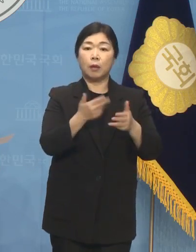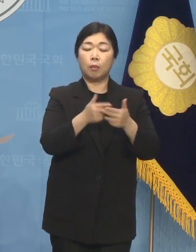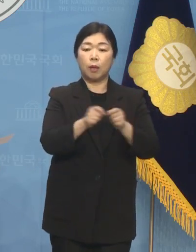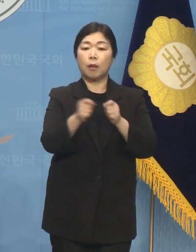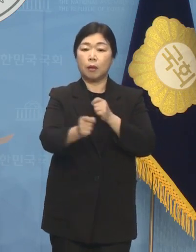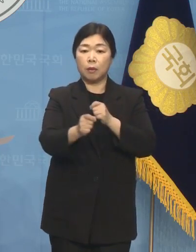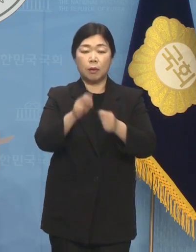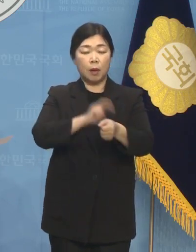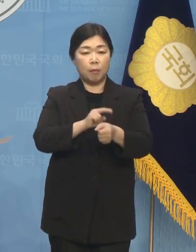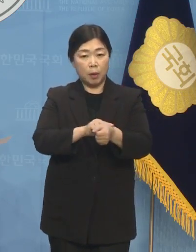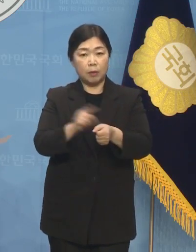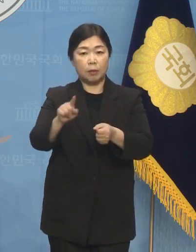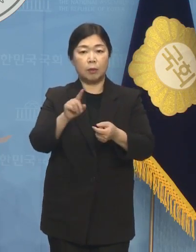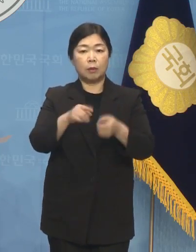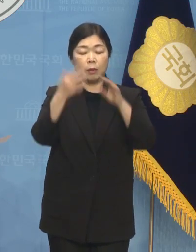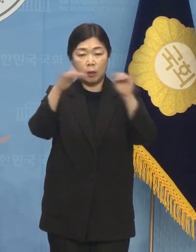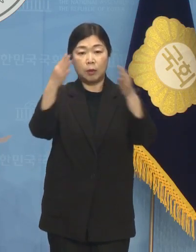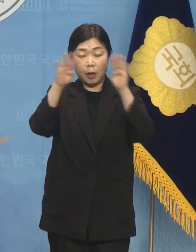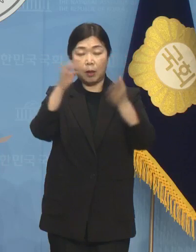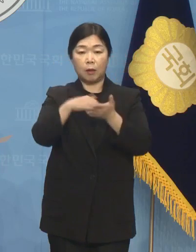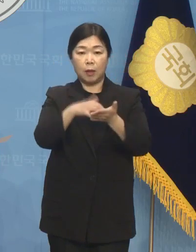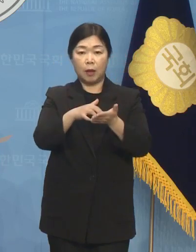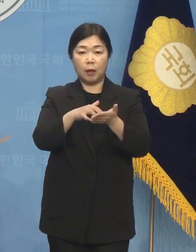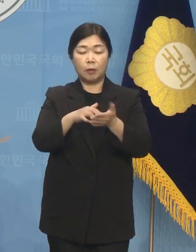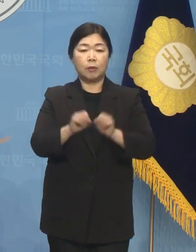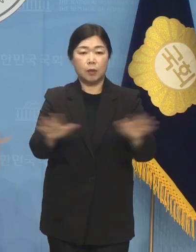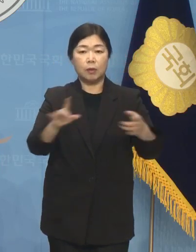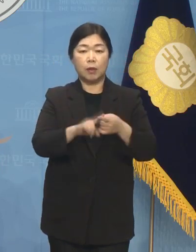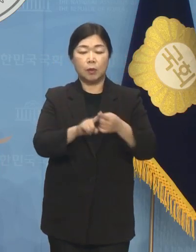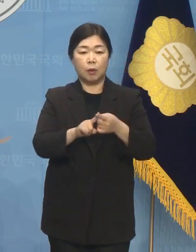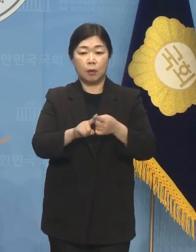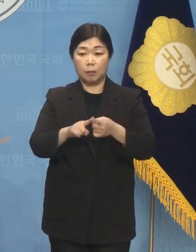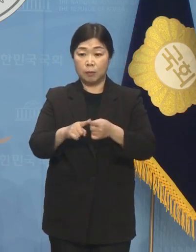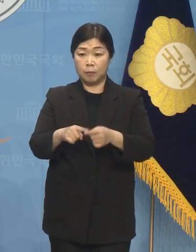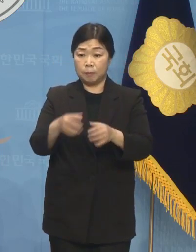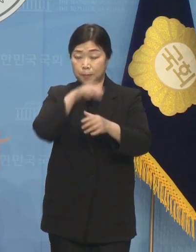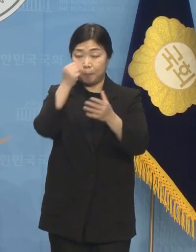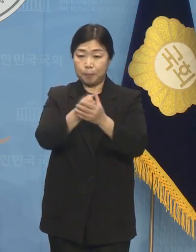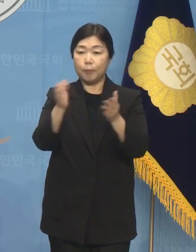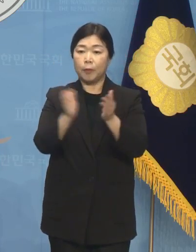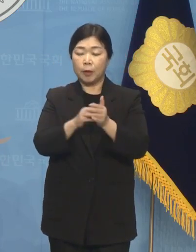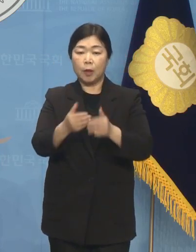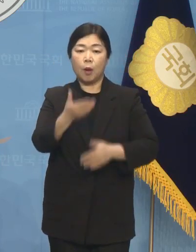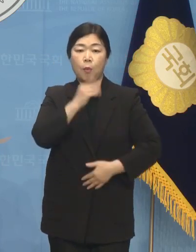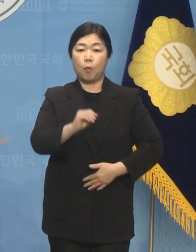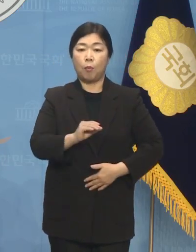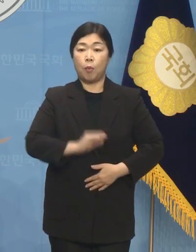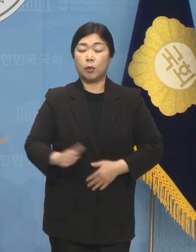한방대책특별위원회의 해체에 관한 청원이 지난주 금요일 성립요건을 채워서 소관위원회인 보건복지위원회로